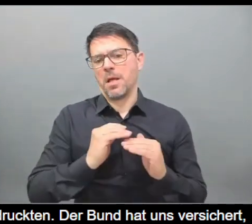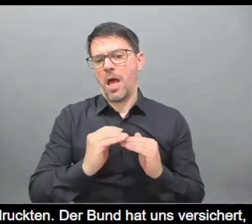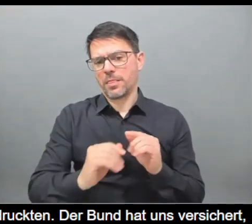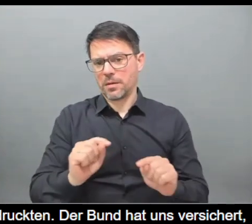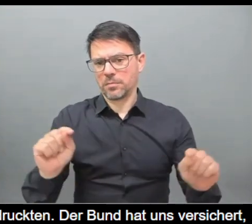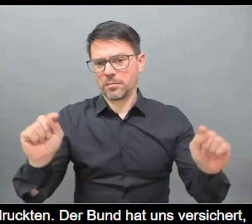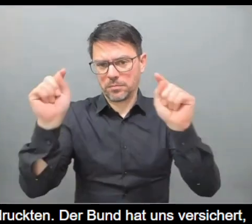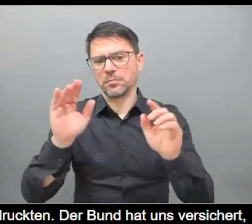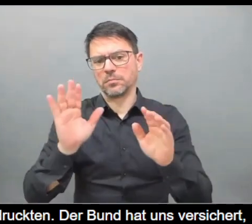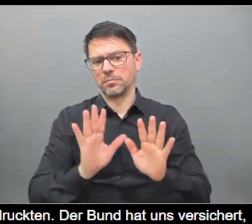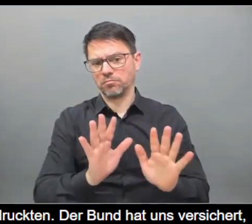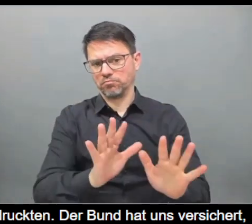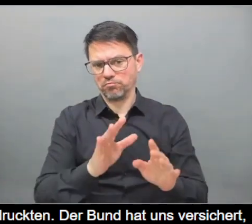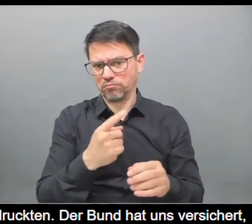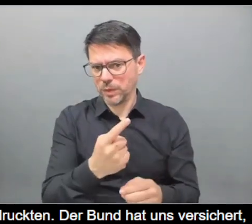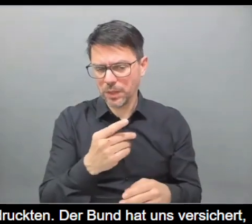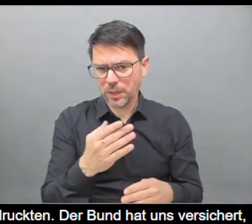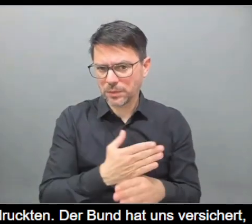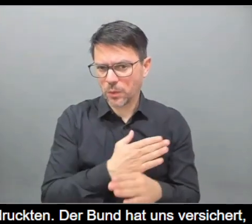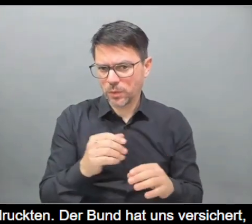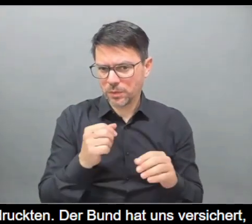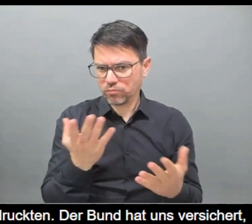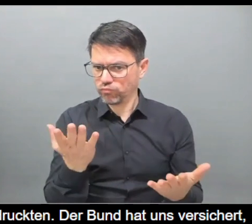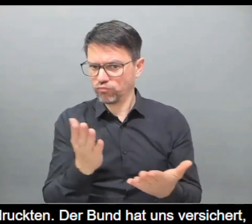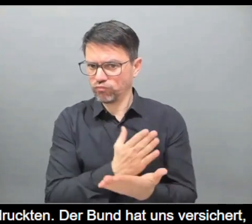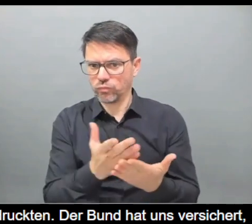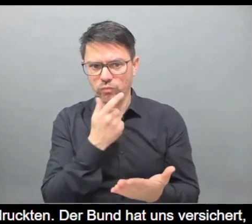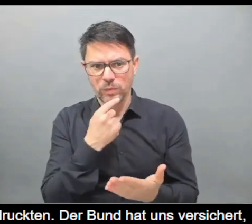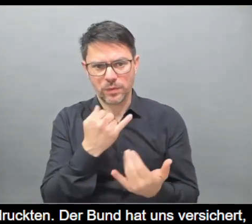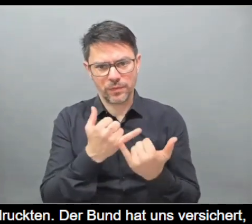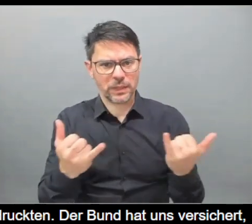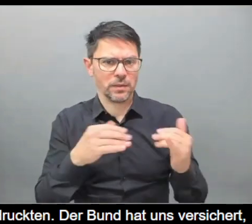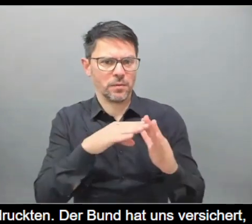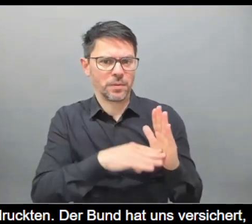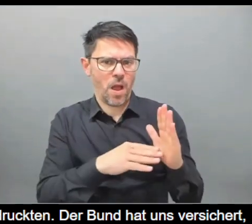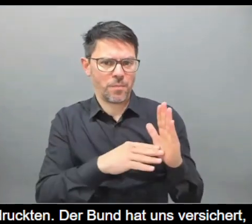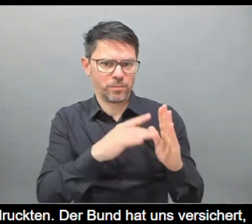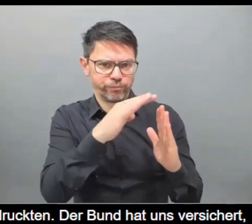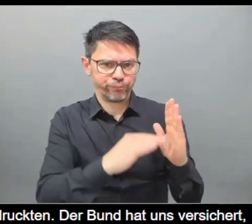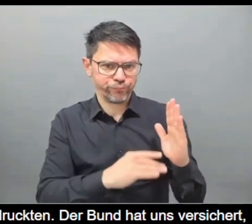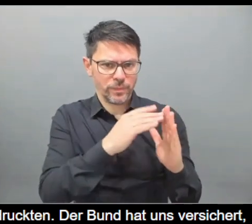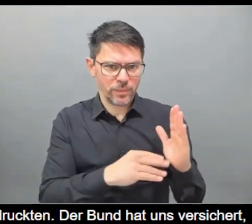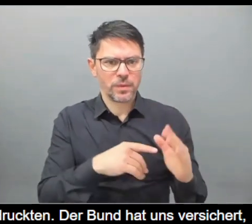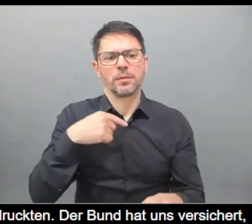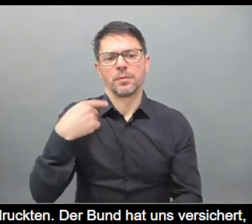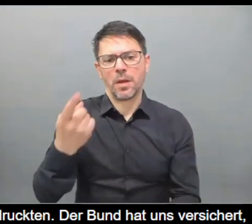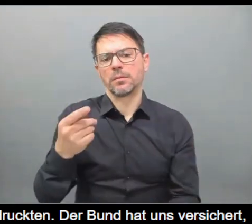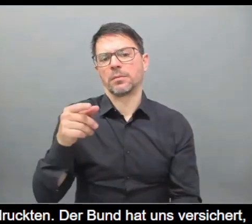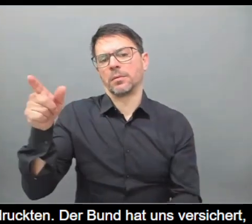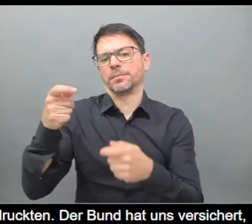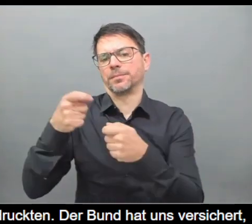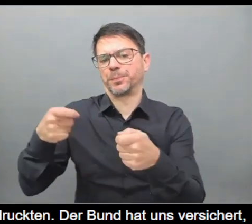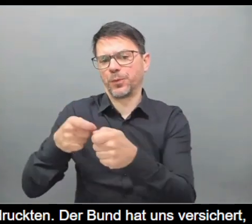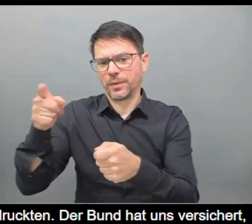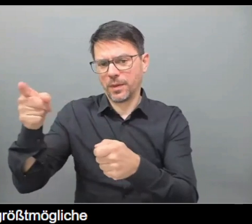zum Ende Januar loslegen. Wenige Tage vorher kam dann die Hiobsbotschaft Haushaltsausschuss Bundestag. Der